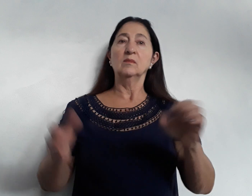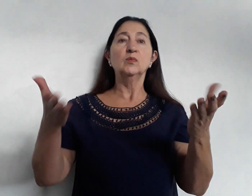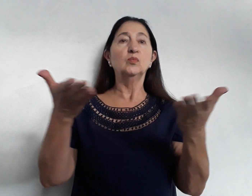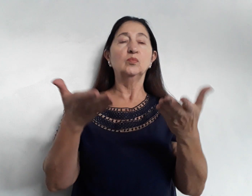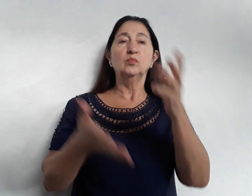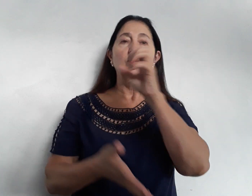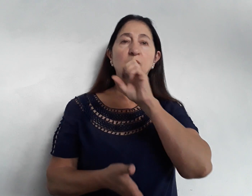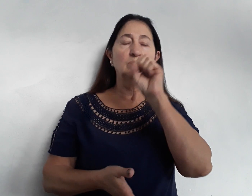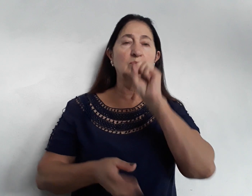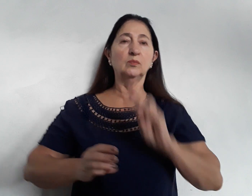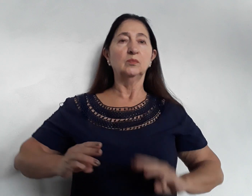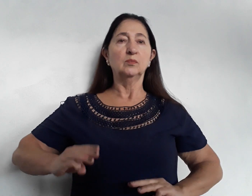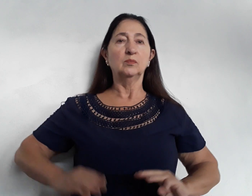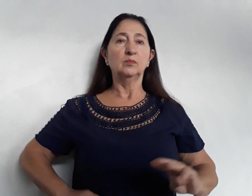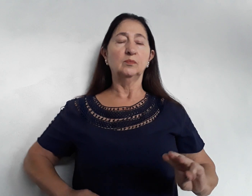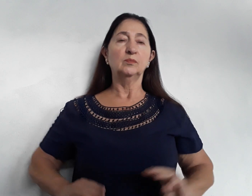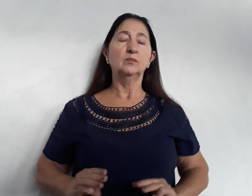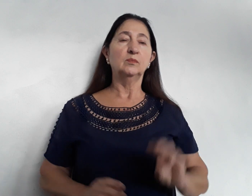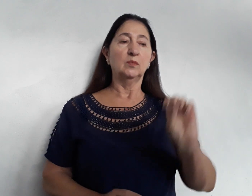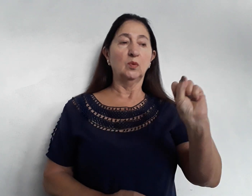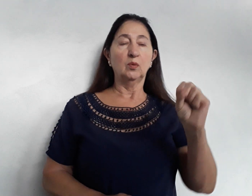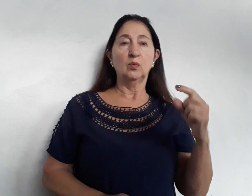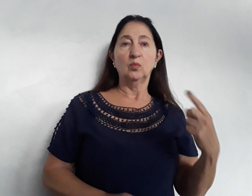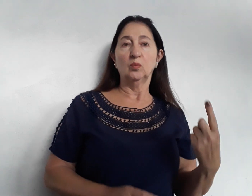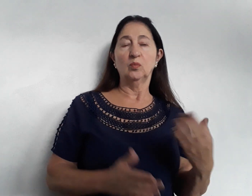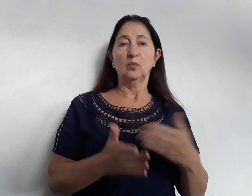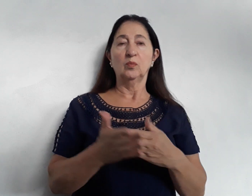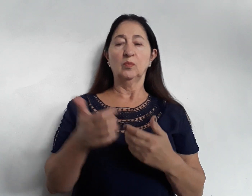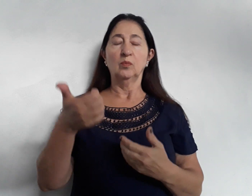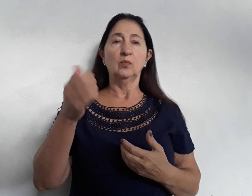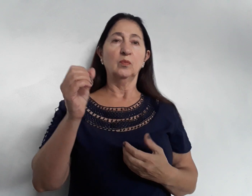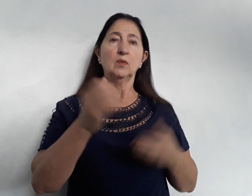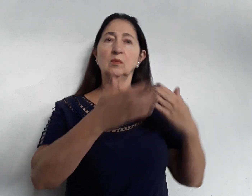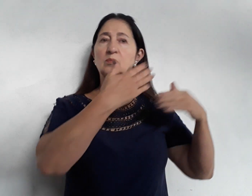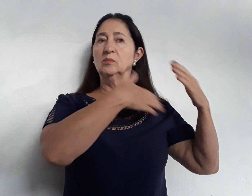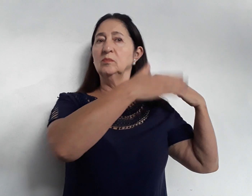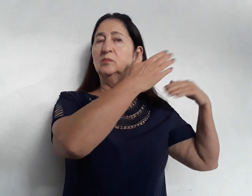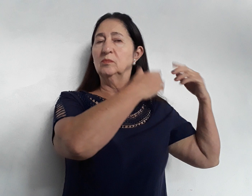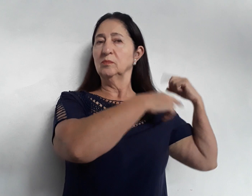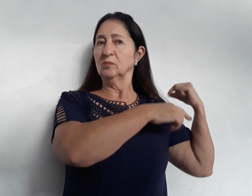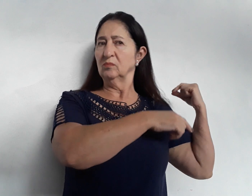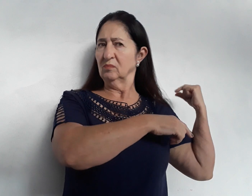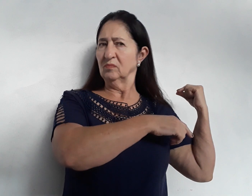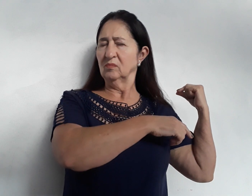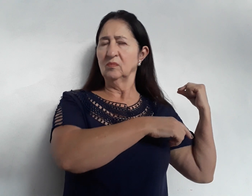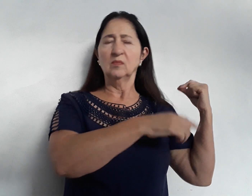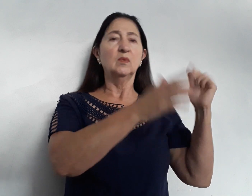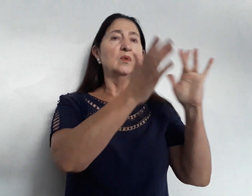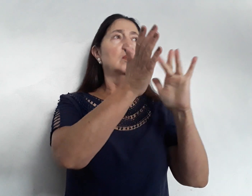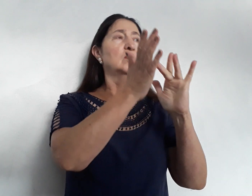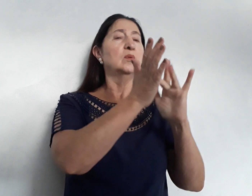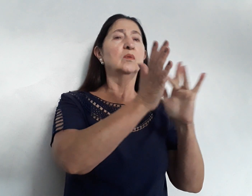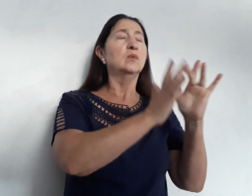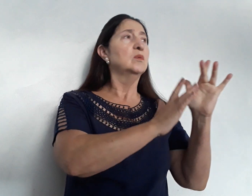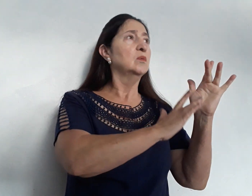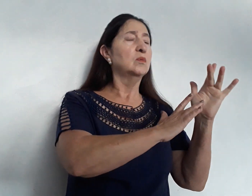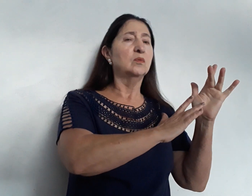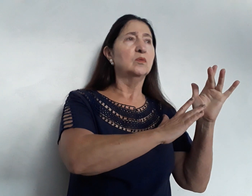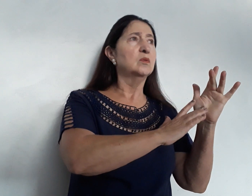que está em Marcos 8, de 1 a 10. Naqueles dias, havia de novo uma grande multidão e não tinha o que